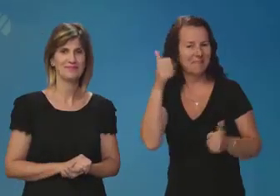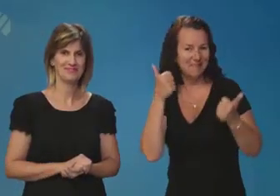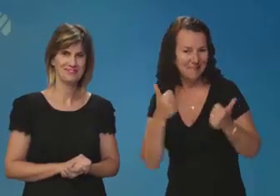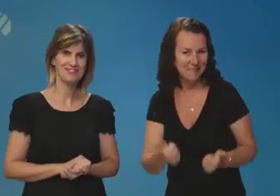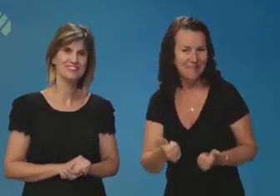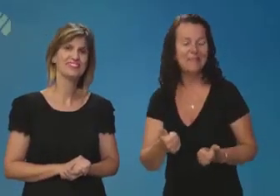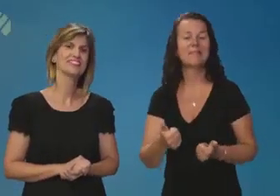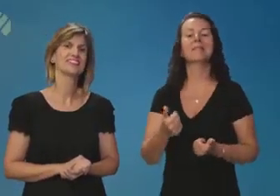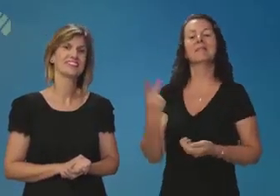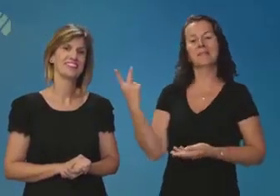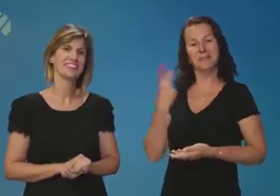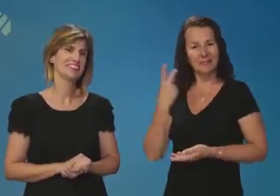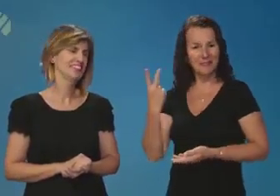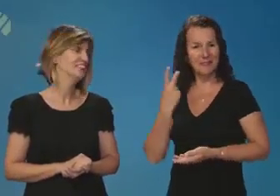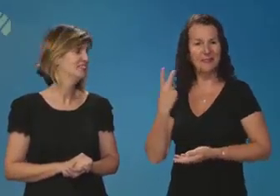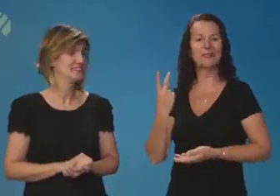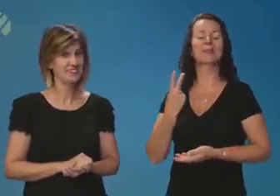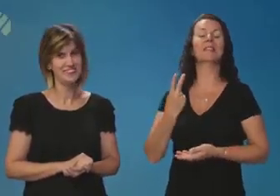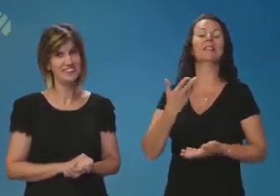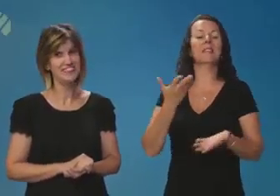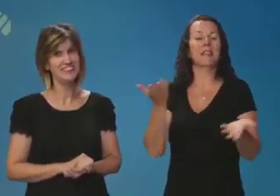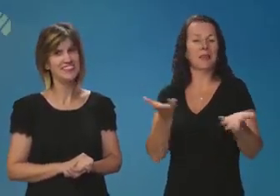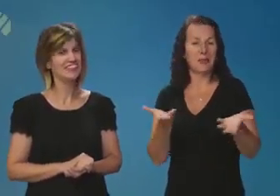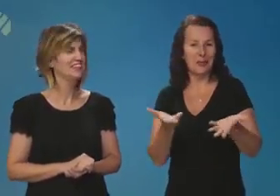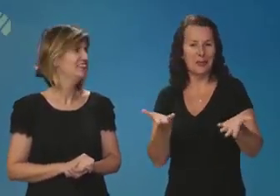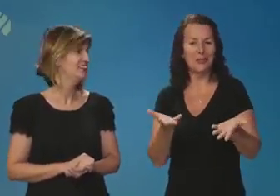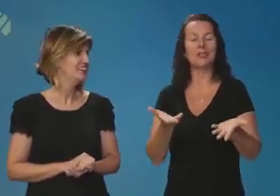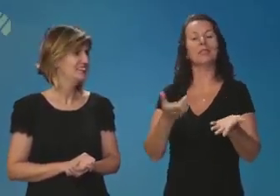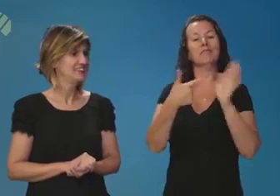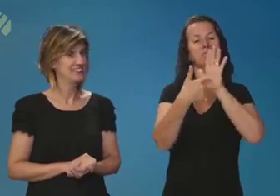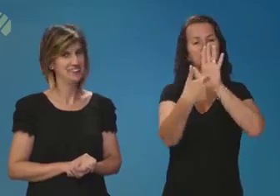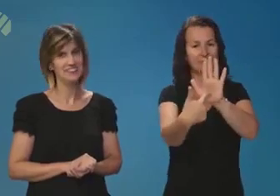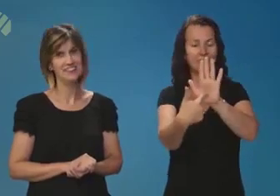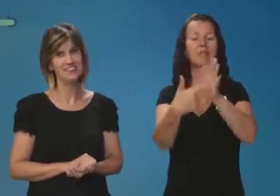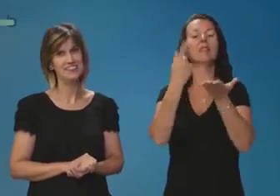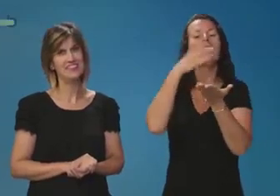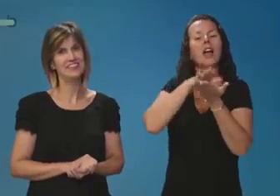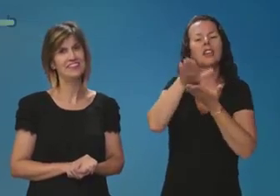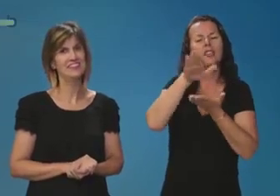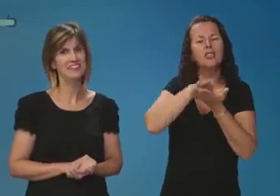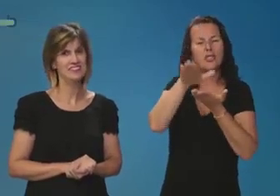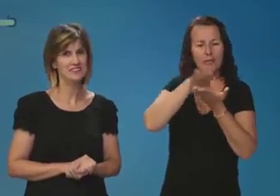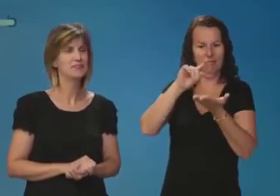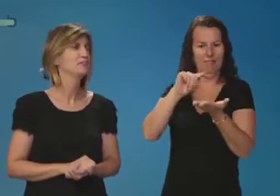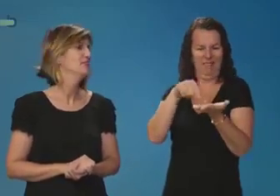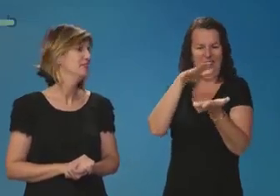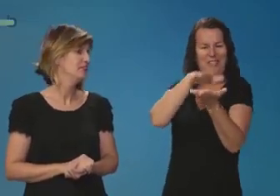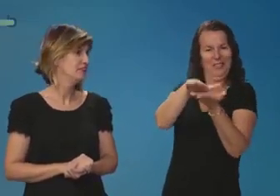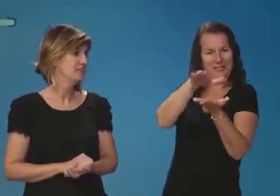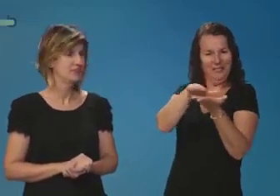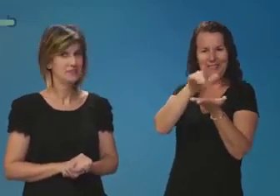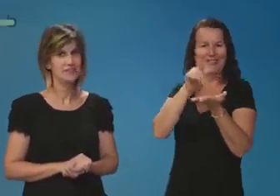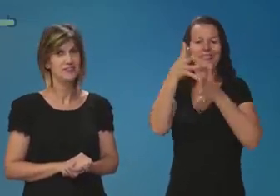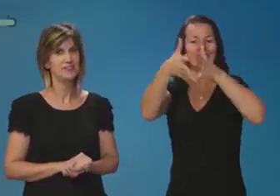Olá, tudo bem? Nós estamos aqui hoje para apresentar para vocês este artigo, que não é um artigo